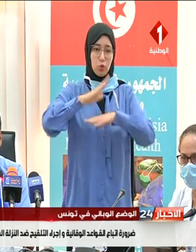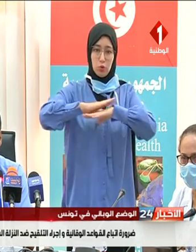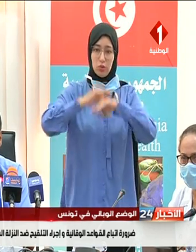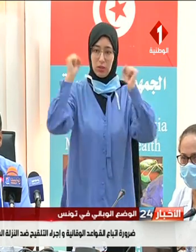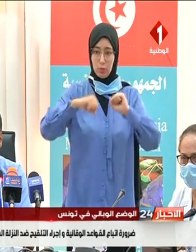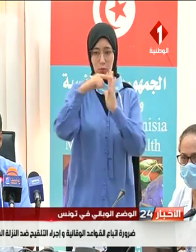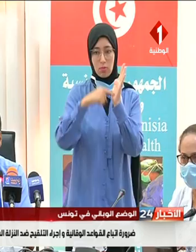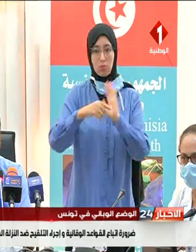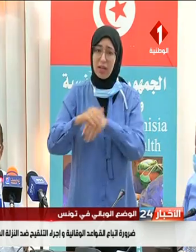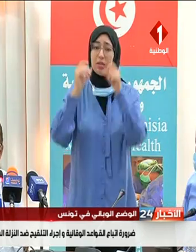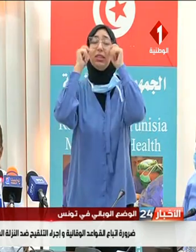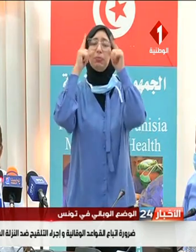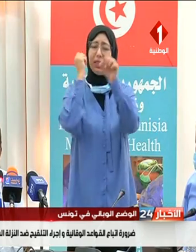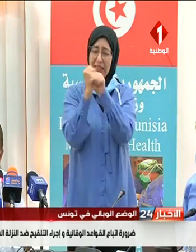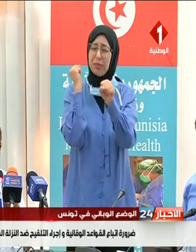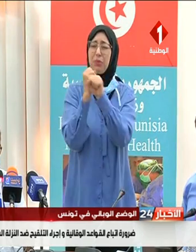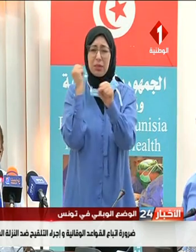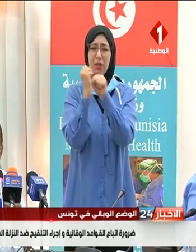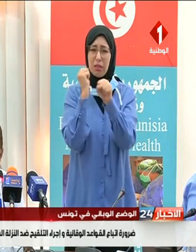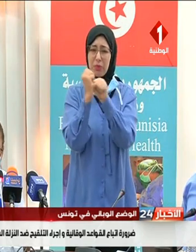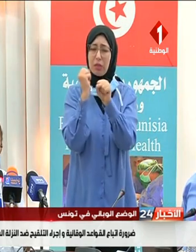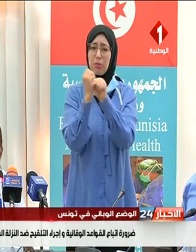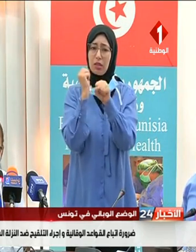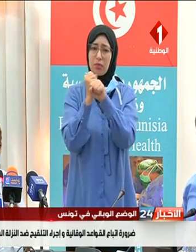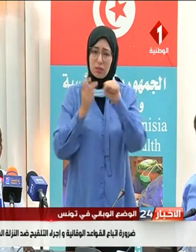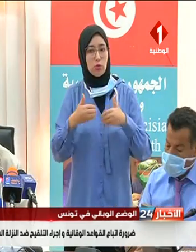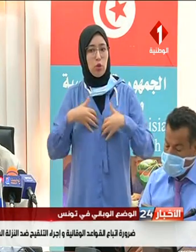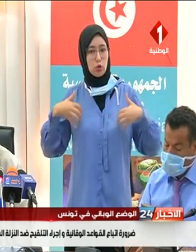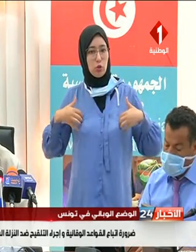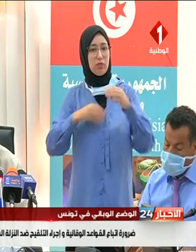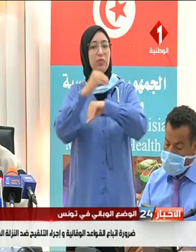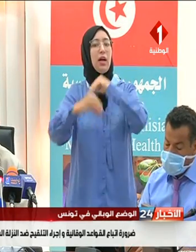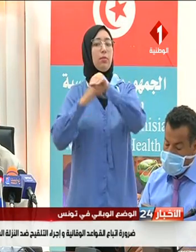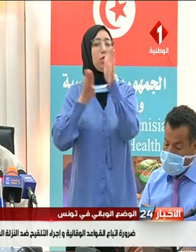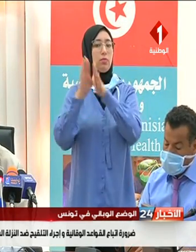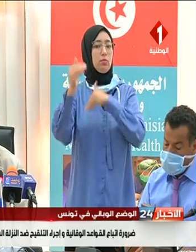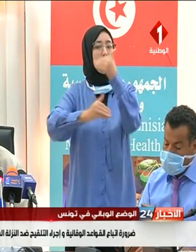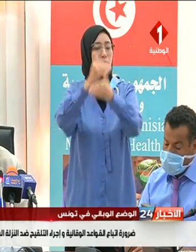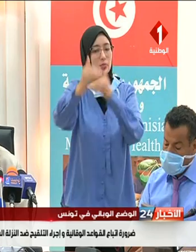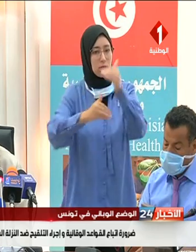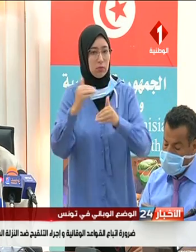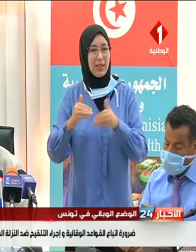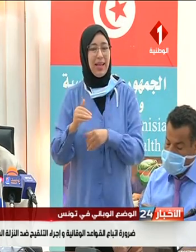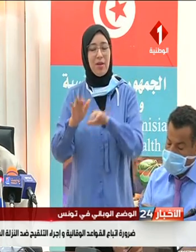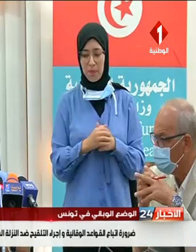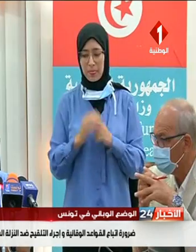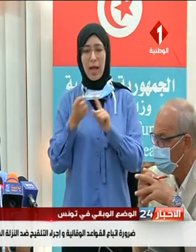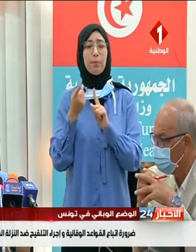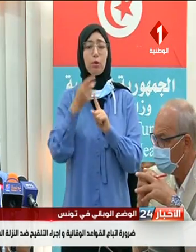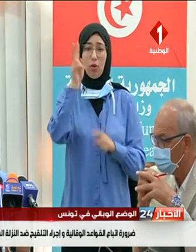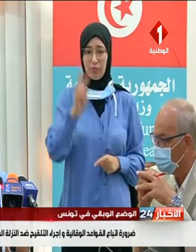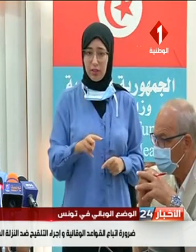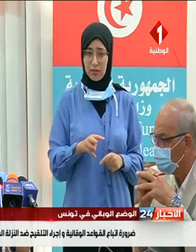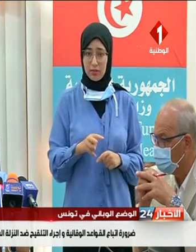متاحه للناس كل الالتزام بقواعد الوقايه الضروريه لتطبيق انتشار فيروس كون الذي ثبت انه